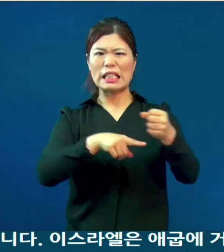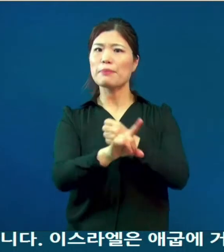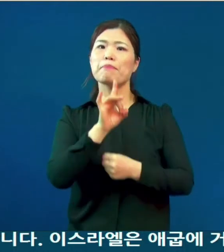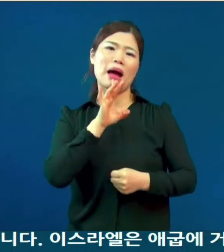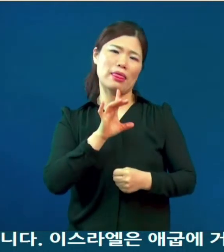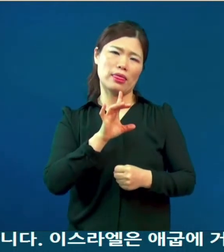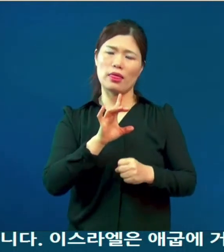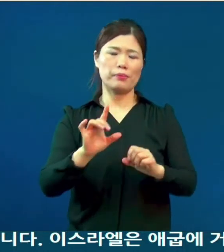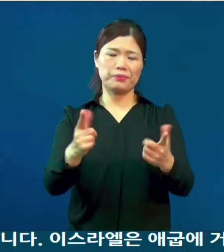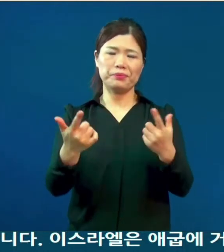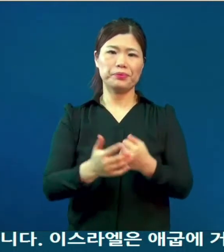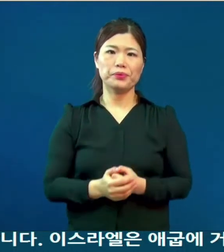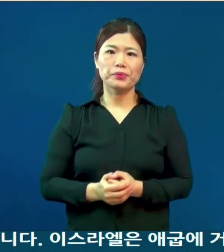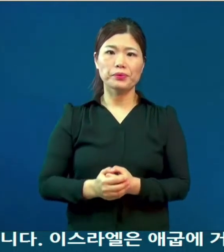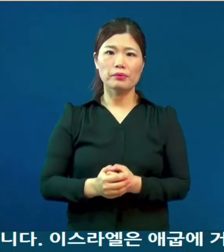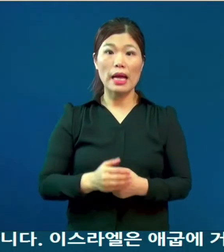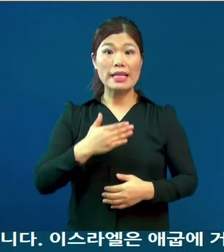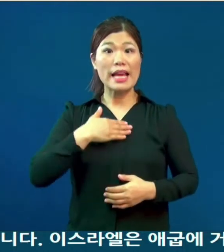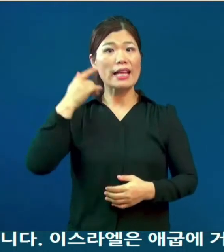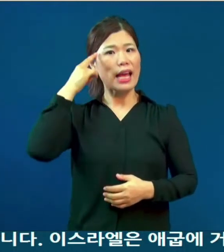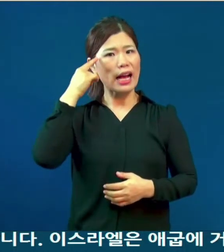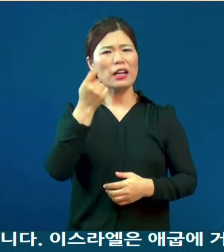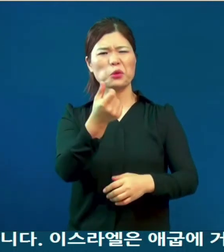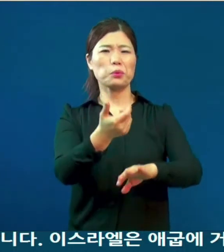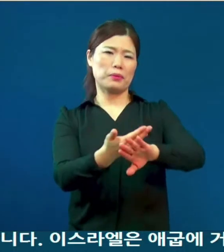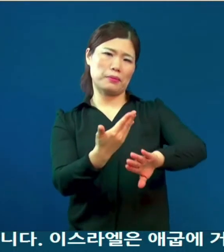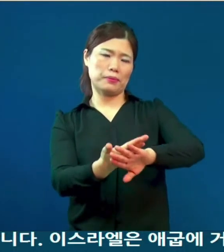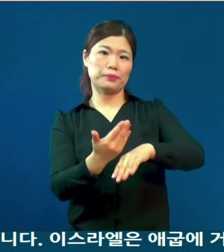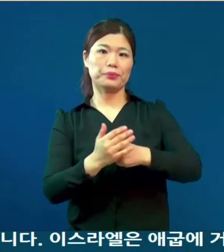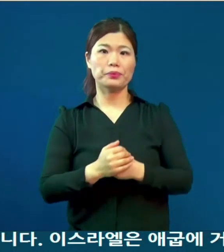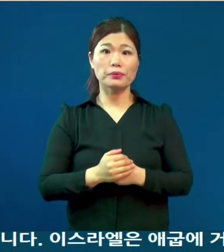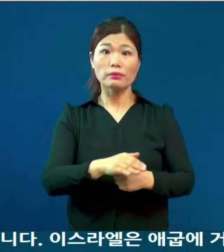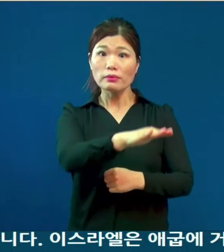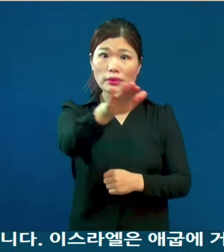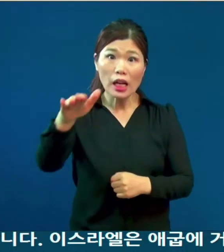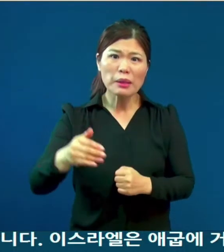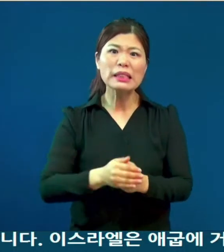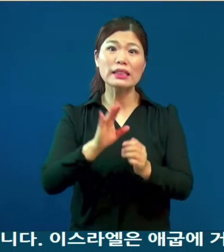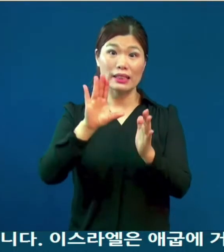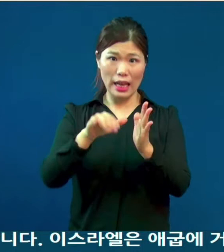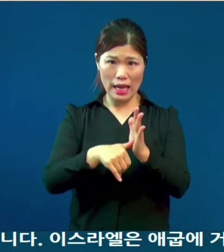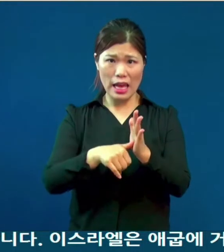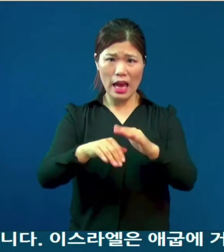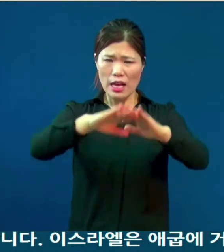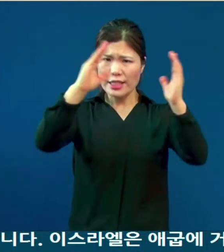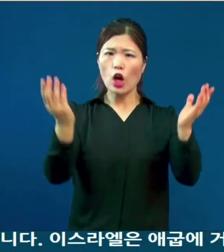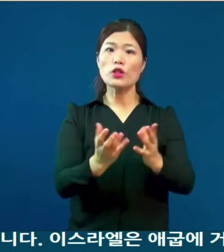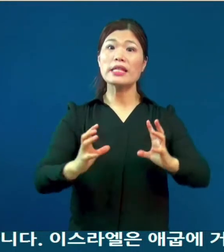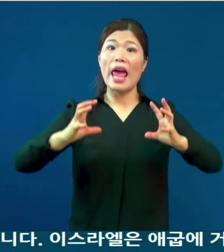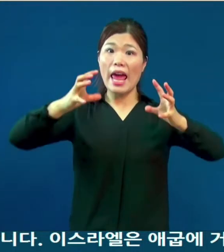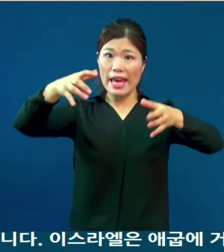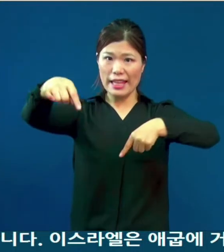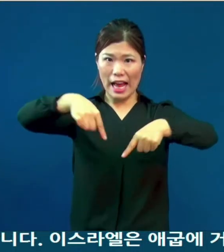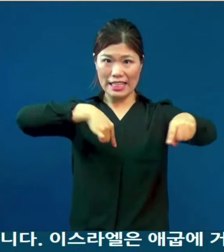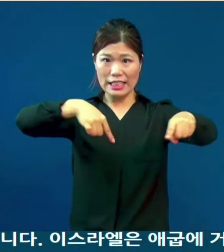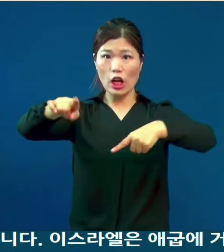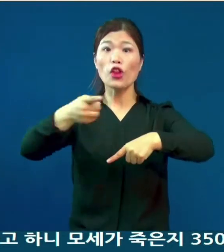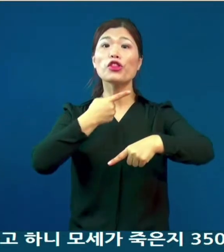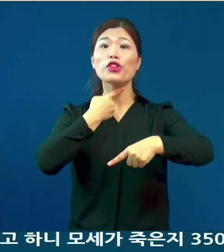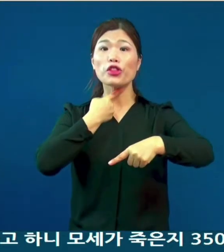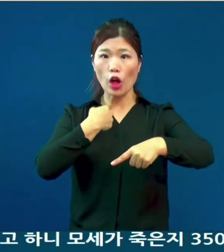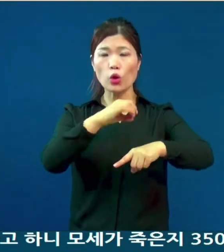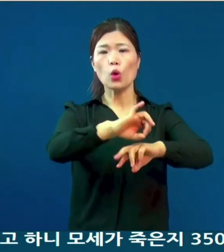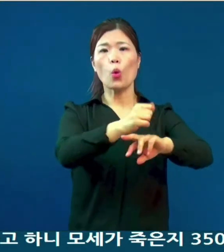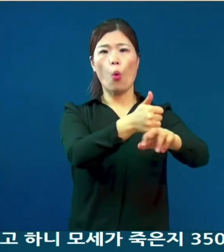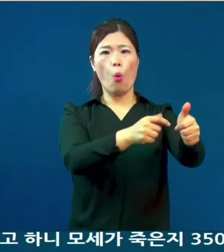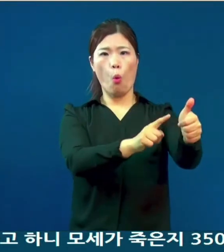것일까요? 저는 그렇게 생각하지 않습니다. 여러분, 당시에 전 세계를 다스리는 왕이에요. 10절에도